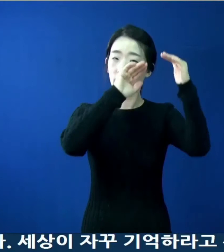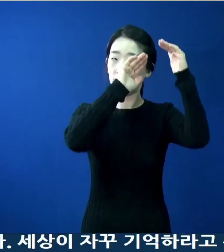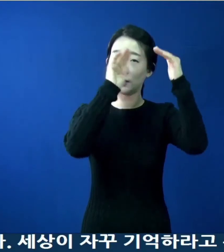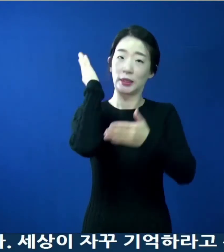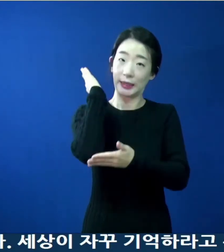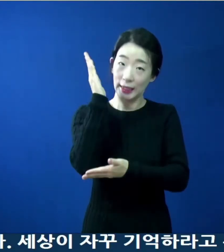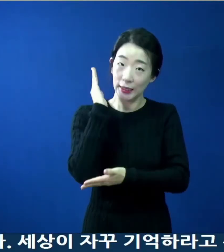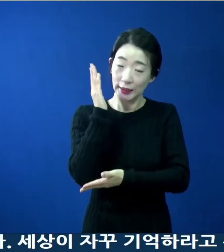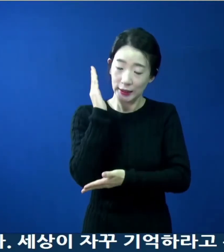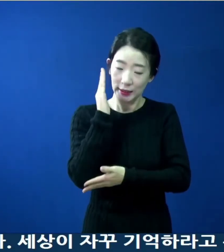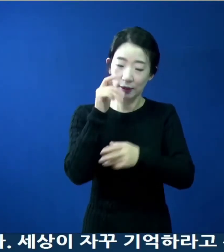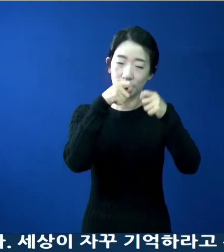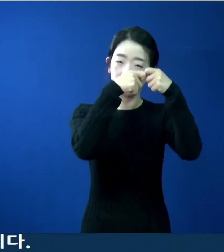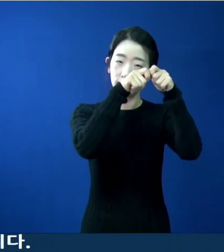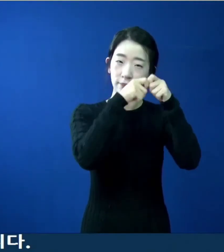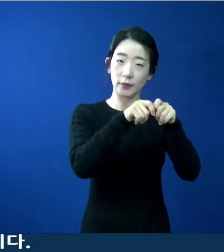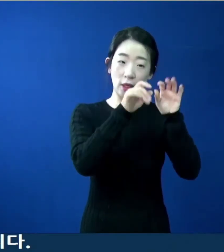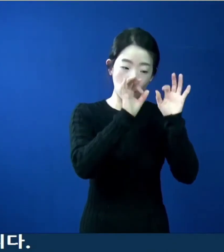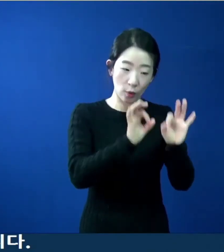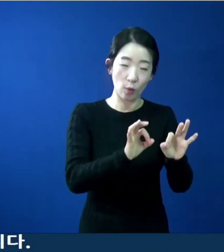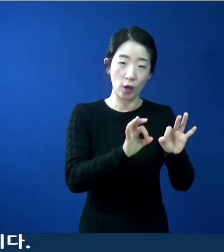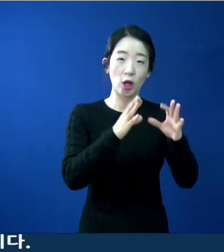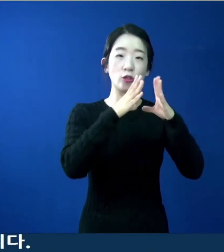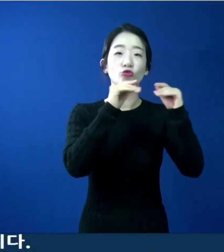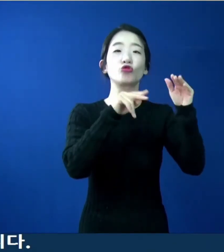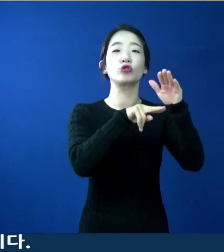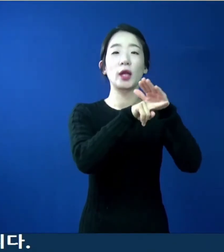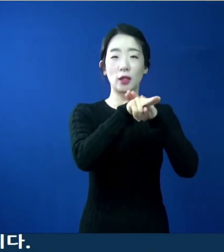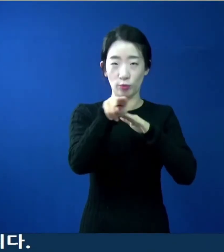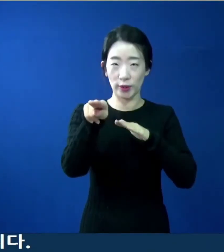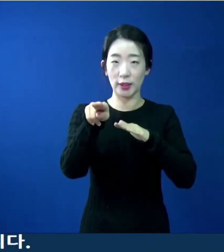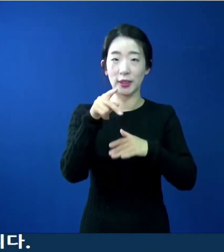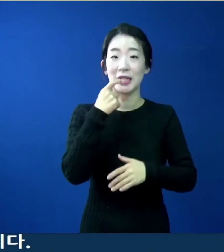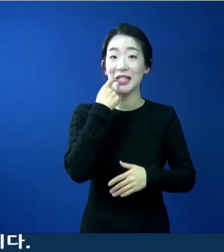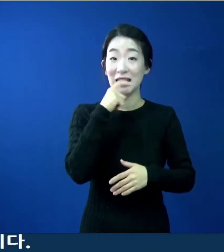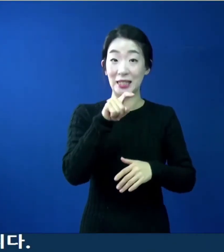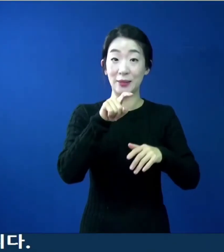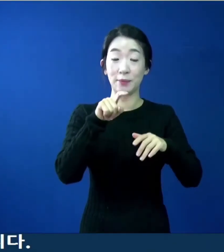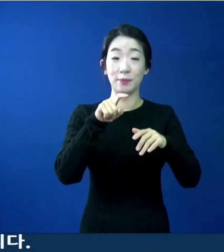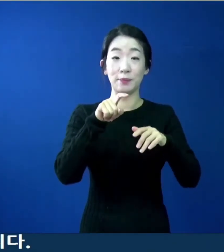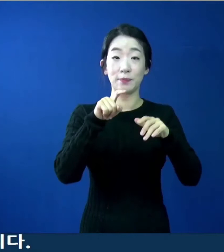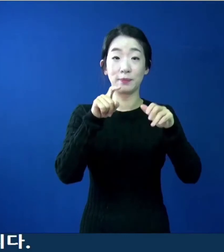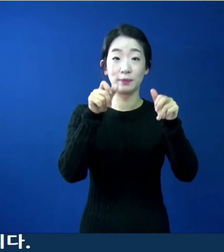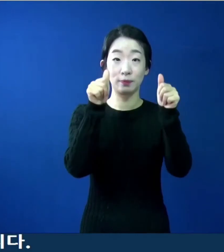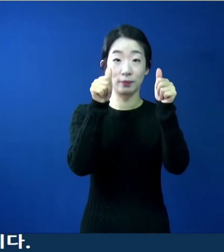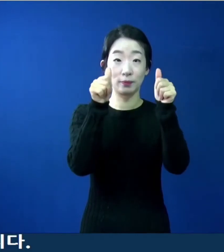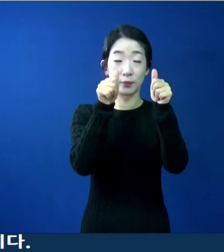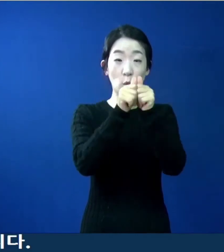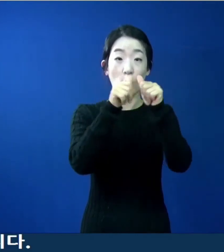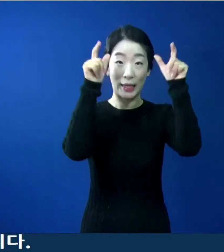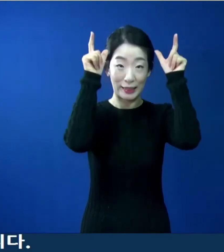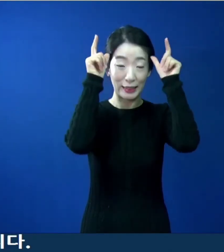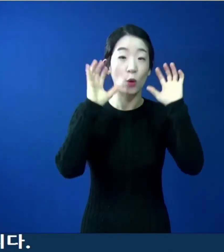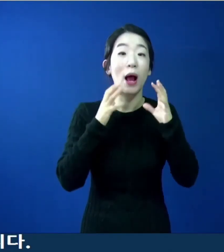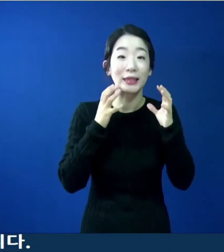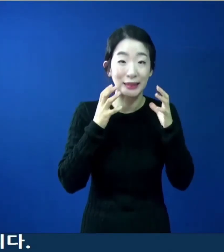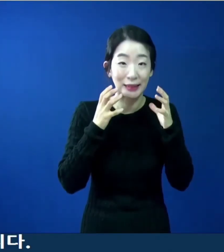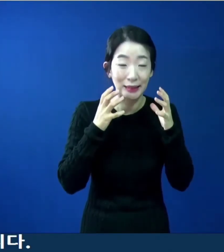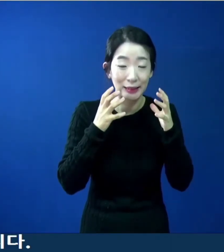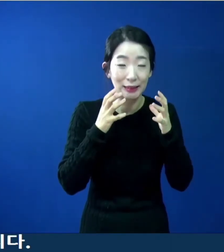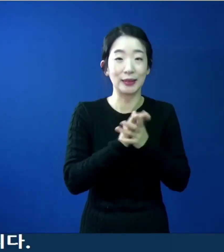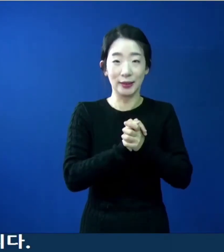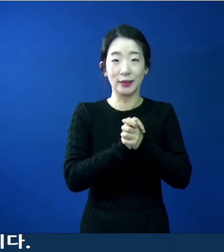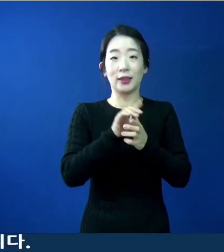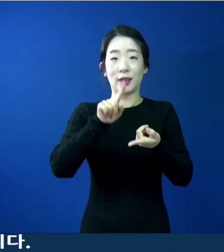곳이 출애굽기 가운데 있었던 금송아지 사건이라고 생각합니다. 오늘 본문보다는 좀 더 먼저 있죠. 이스라엘 백성이 이집트에서